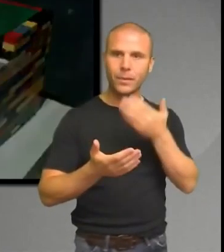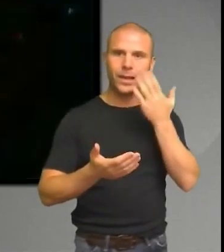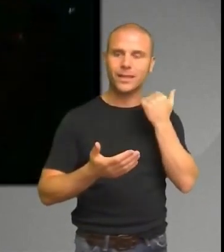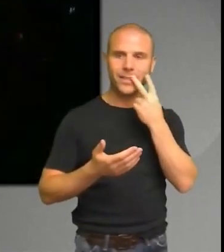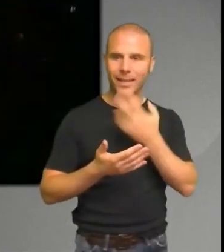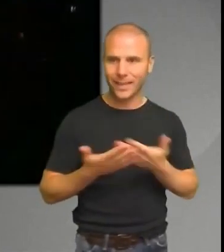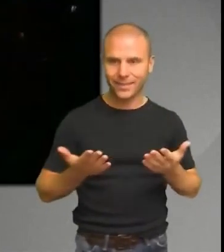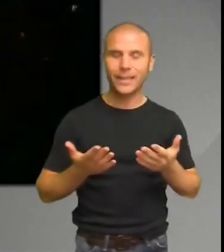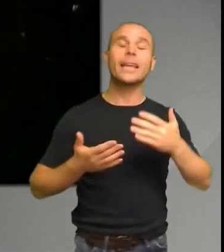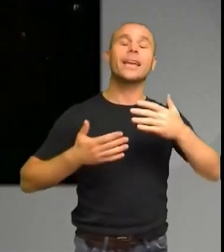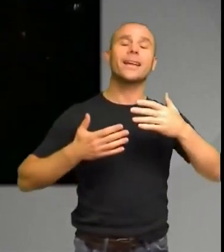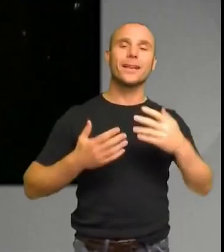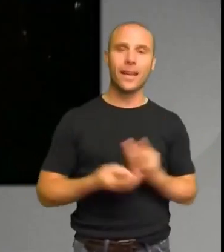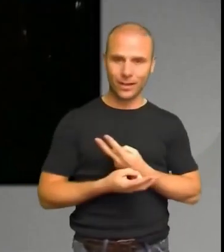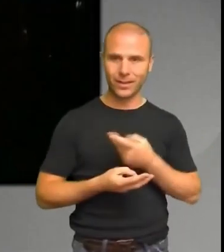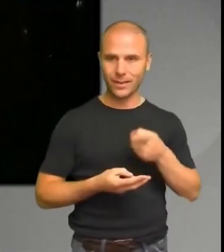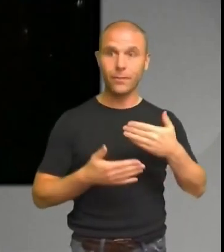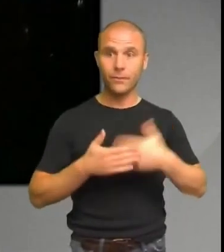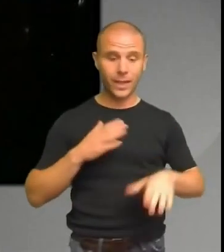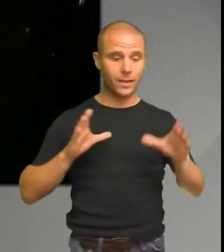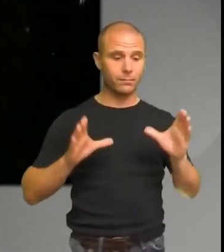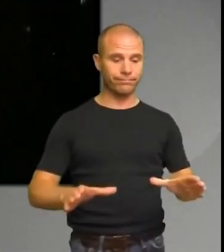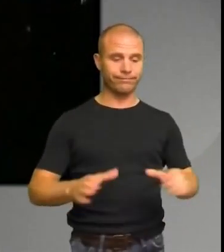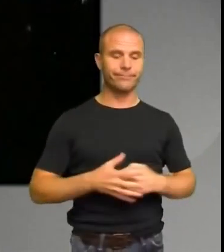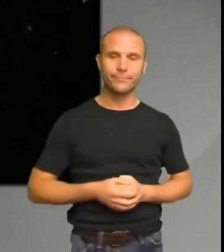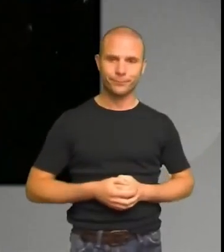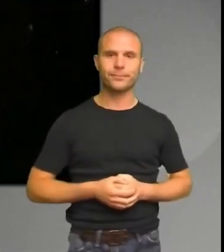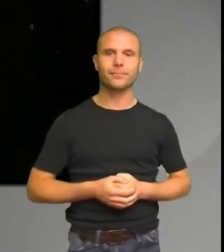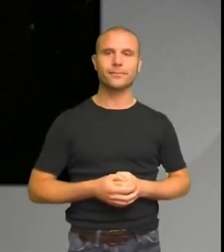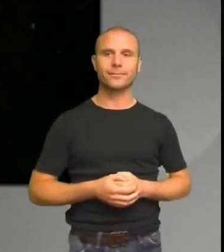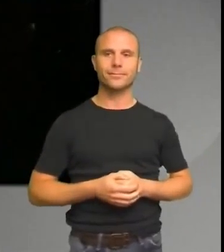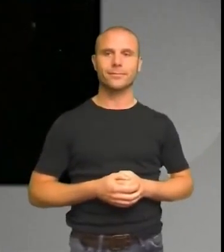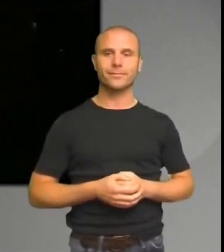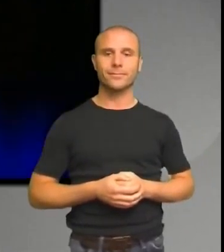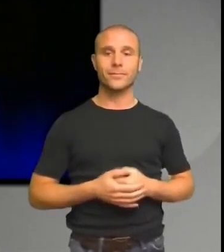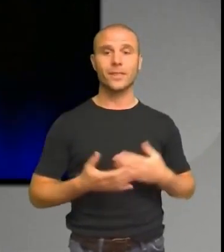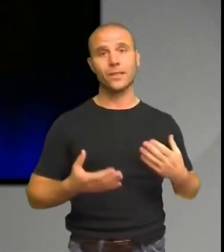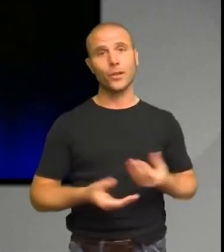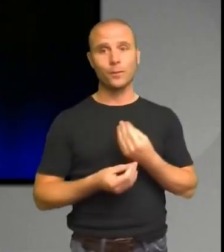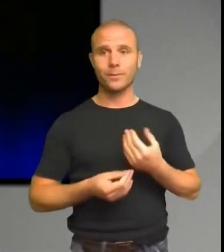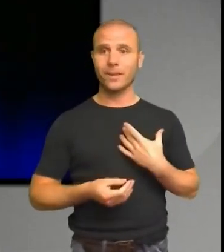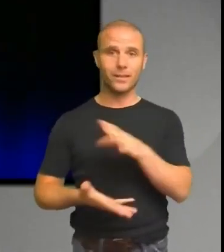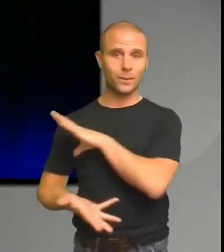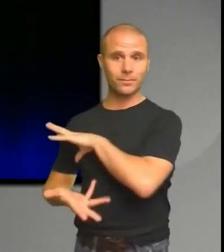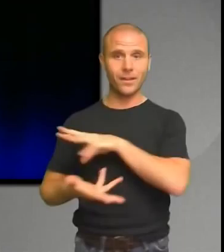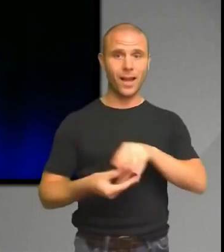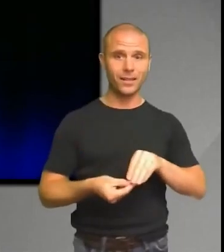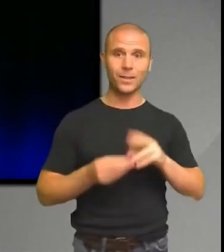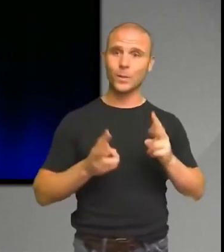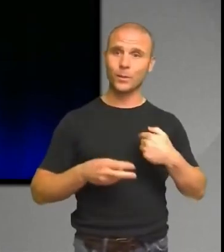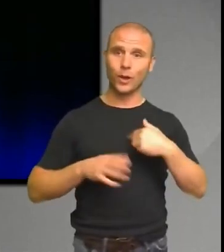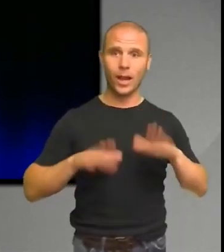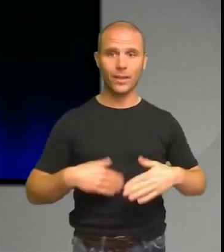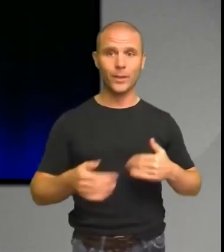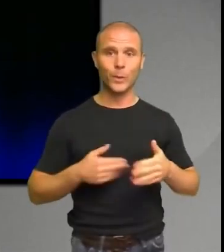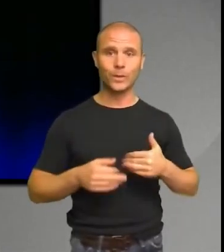Ja, Så att... Ja, det är väl ungefär allt som jag har gjort.